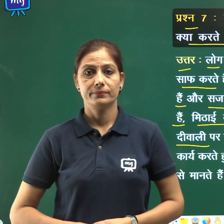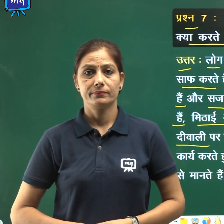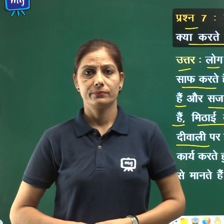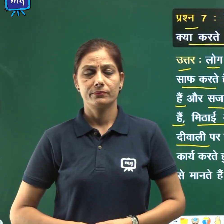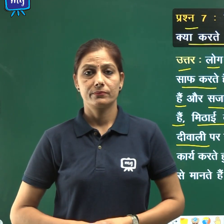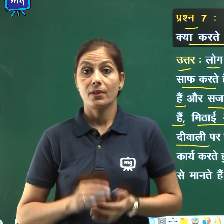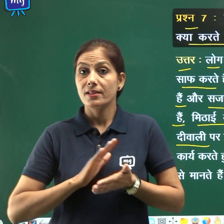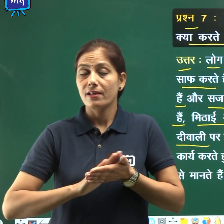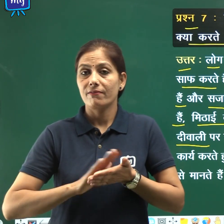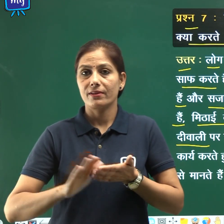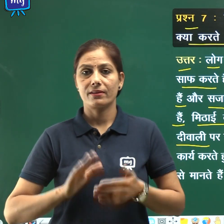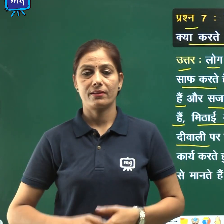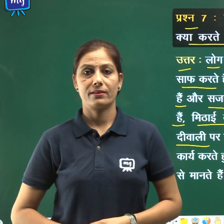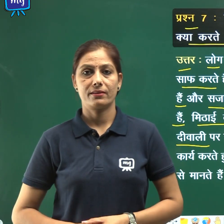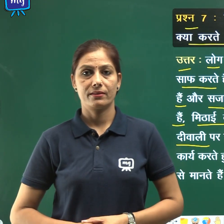स्वच्छता के